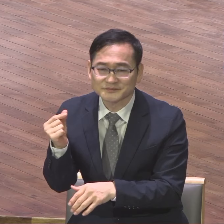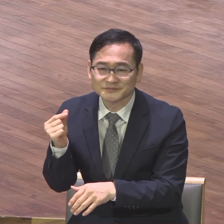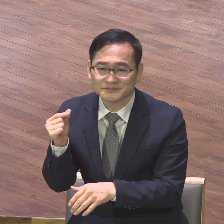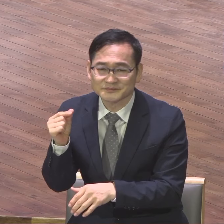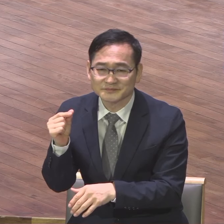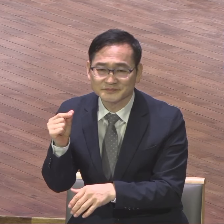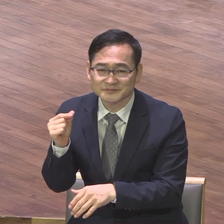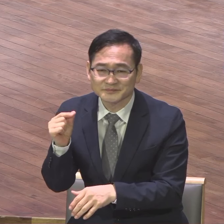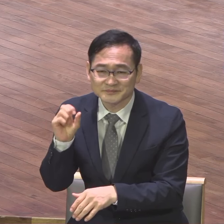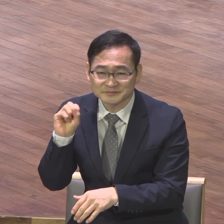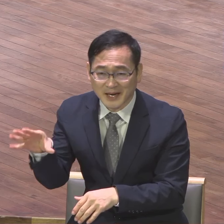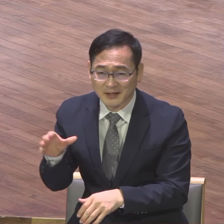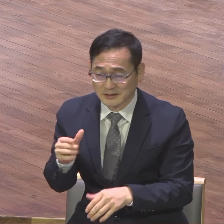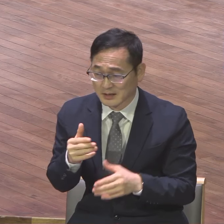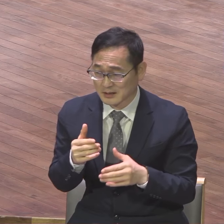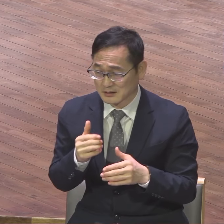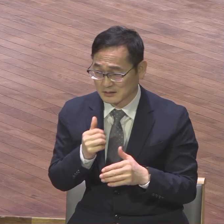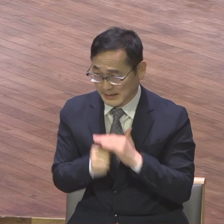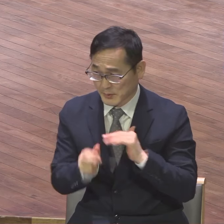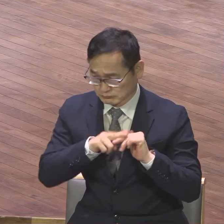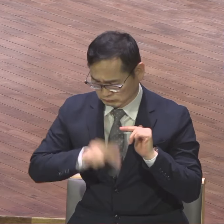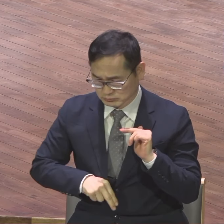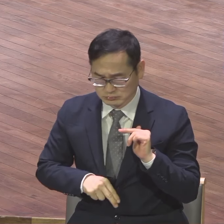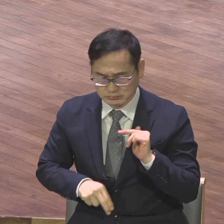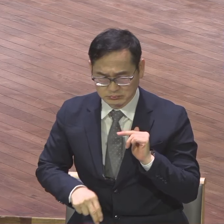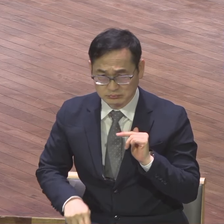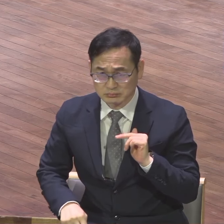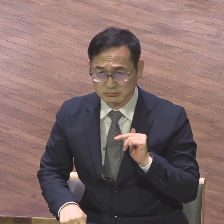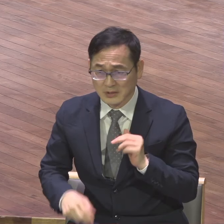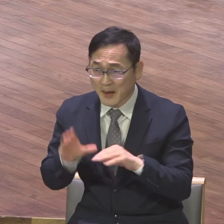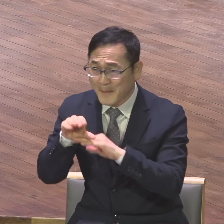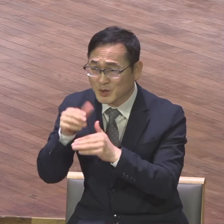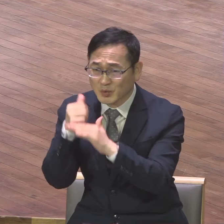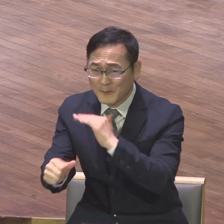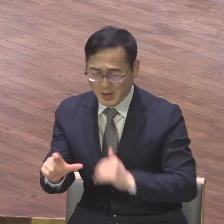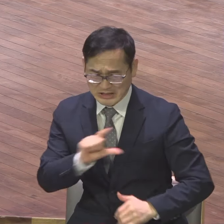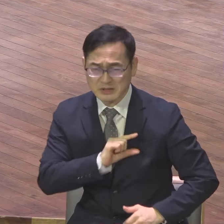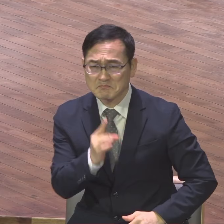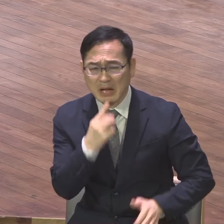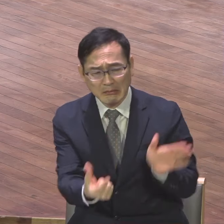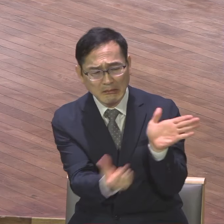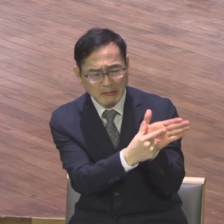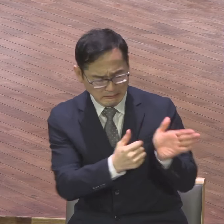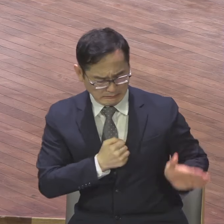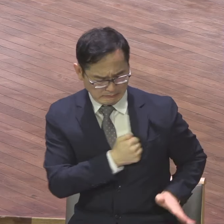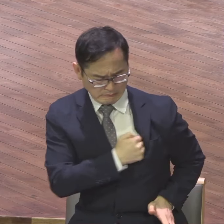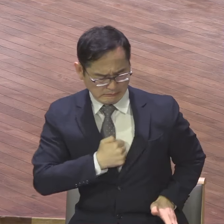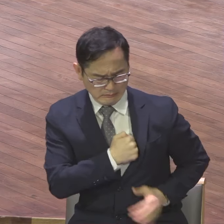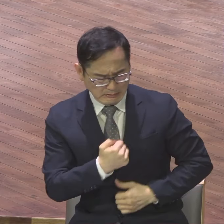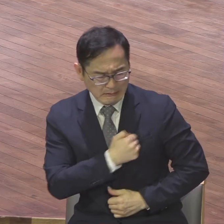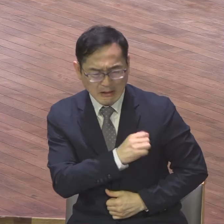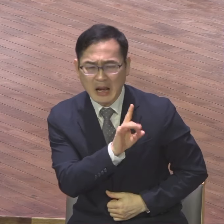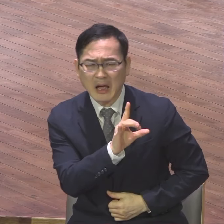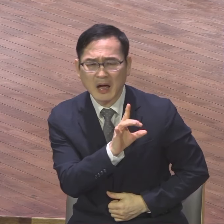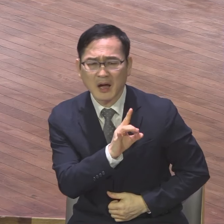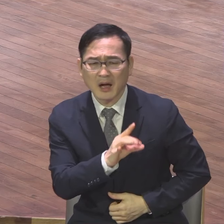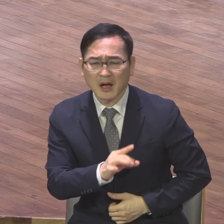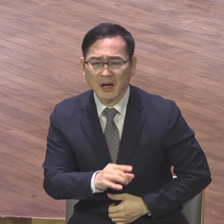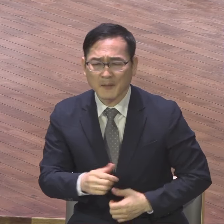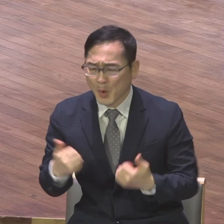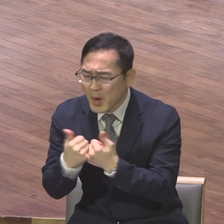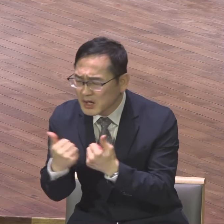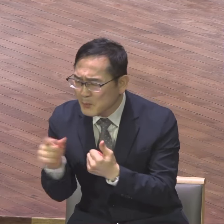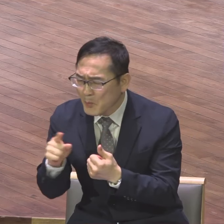이 대표를 내려놓고 또 방송 대표 아무 하는 게 없어요. 이름밖에 없어요. 뭐 결제를 한다, 회의를 한다, 한 게 없어요.